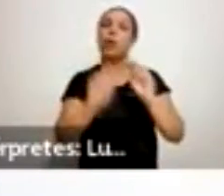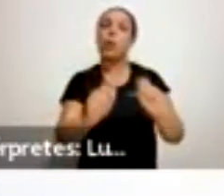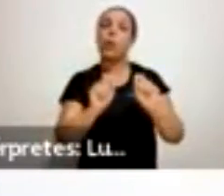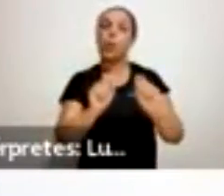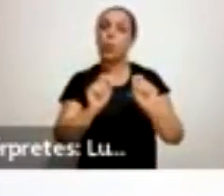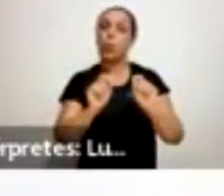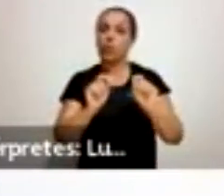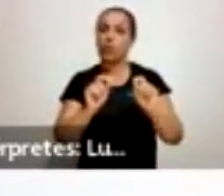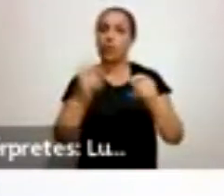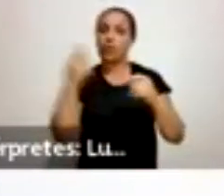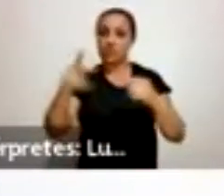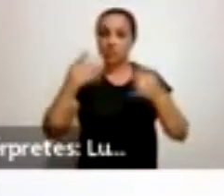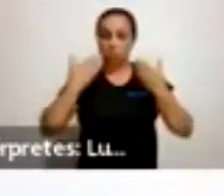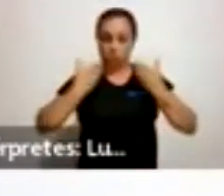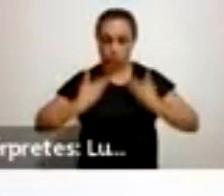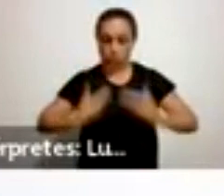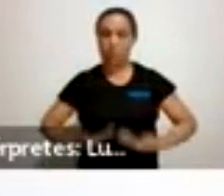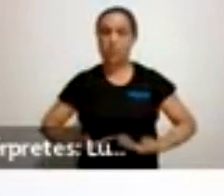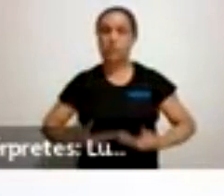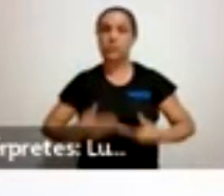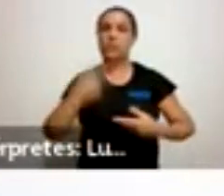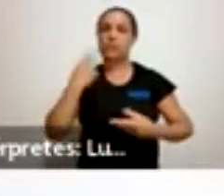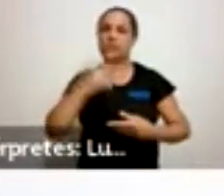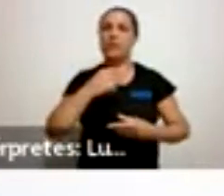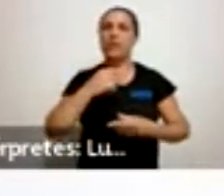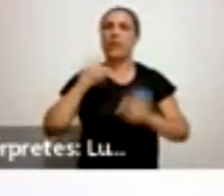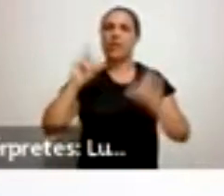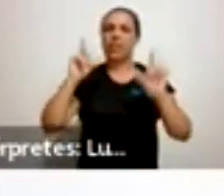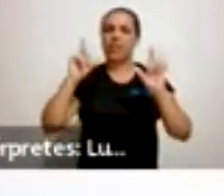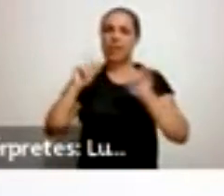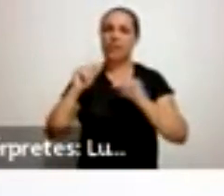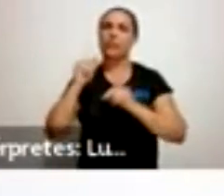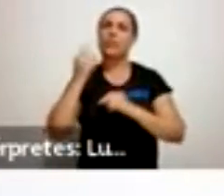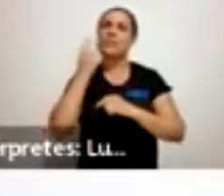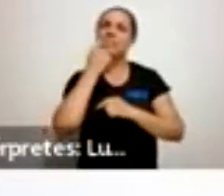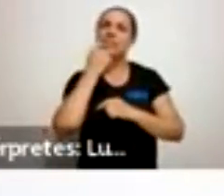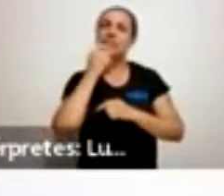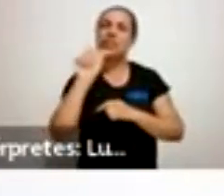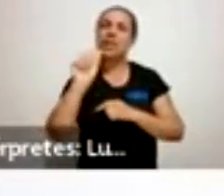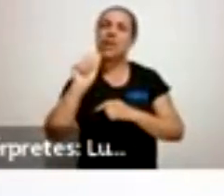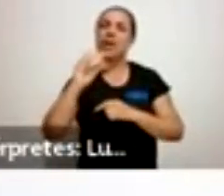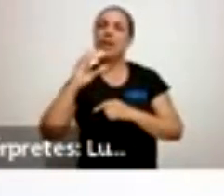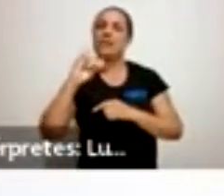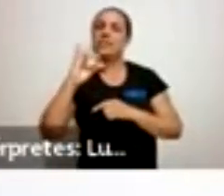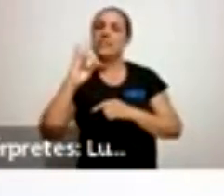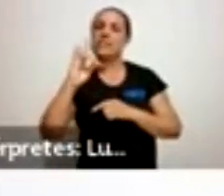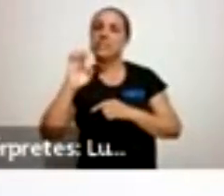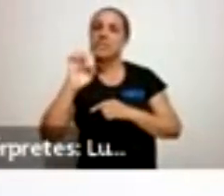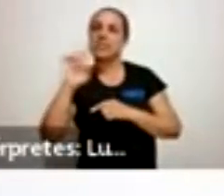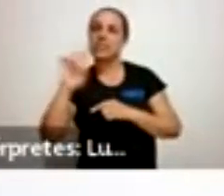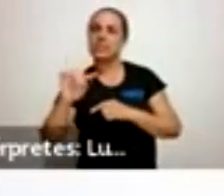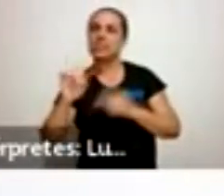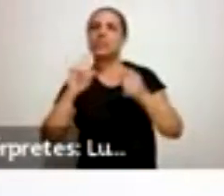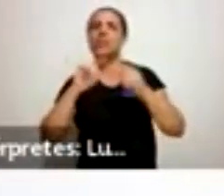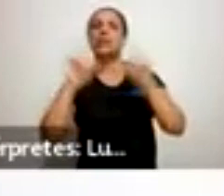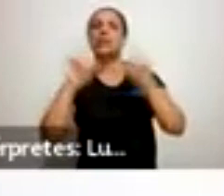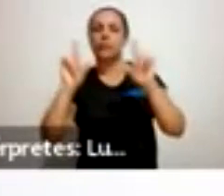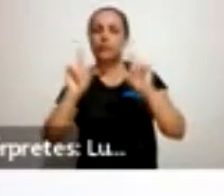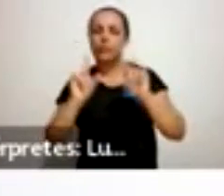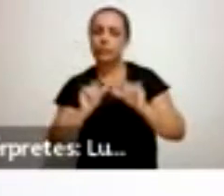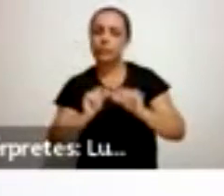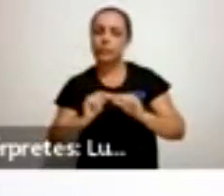ser respondida. Como é que eu posso reduzir, João, a acidez e o excesso de radicais livres no meu organismo? E aí